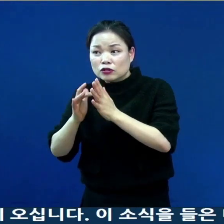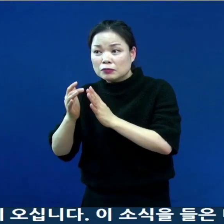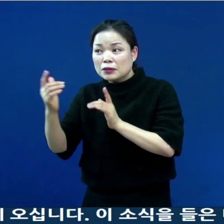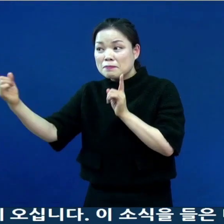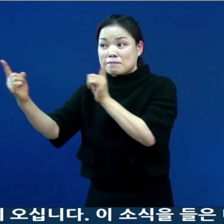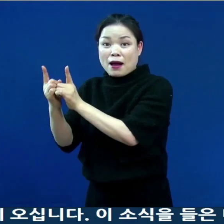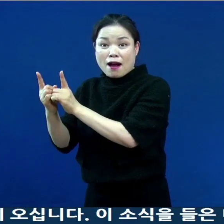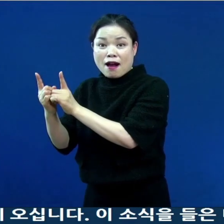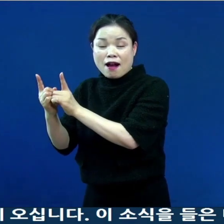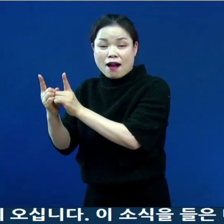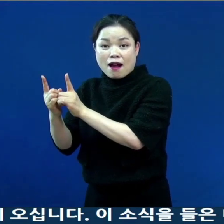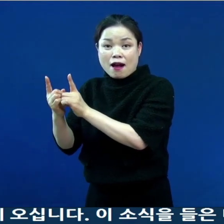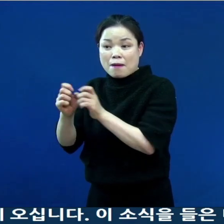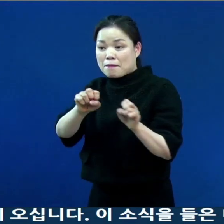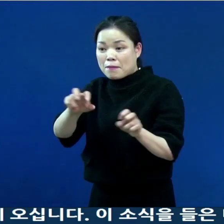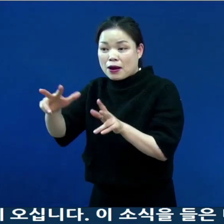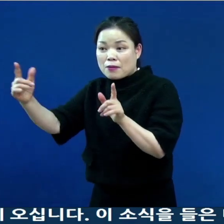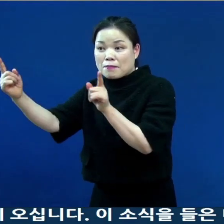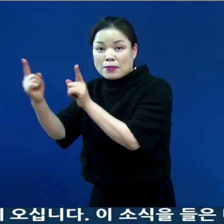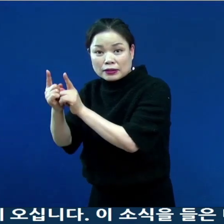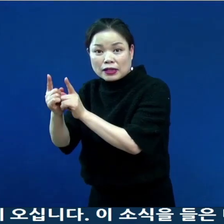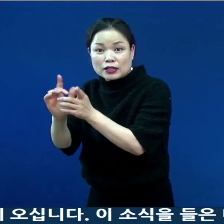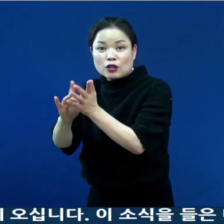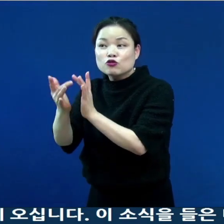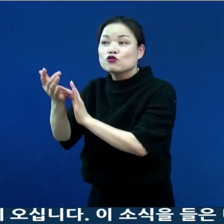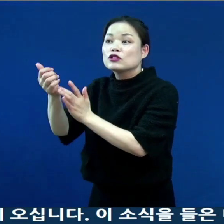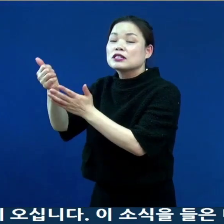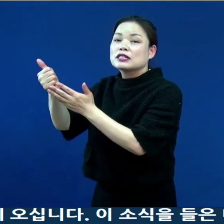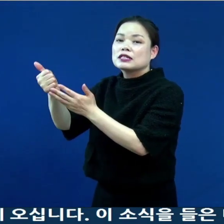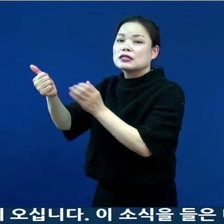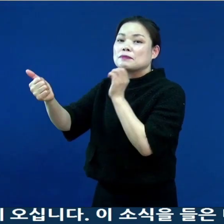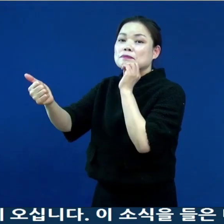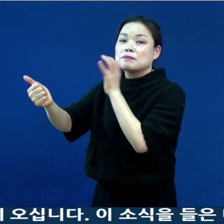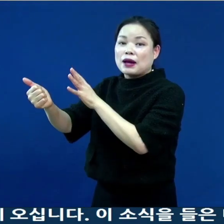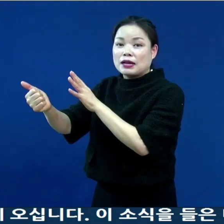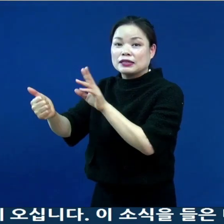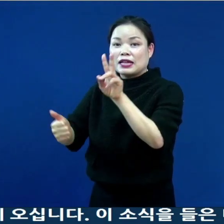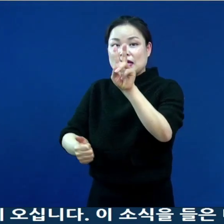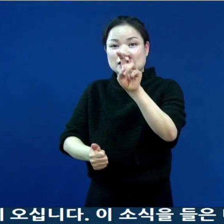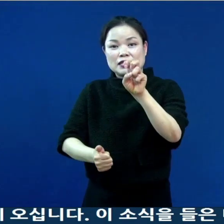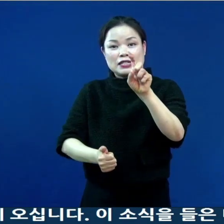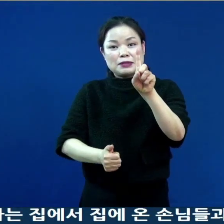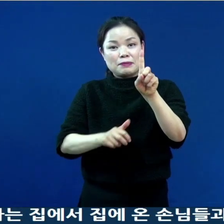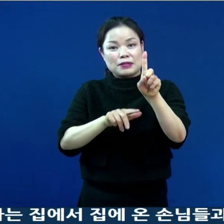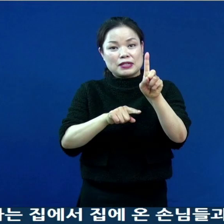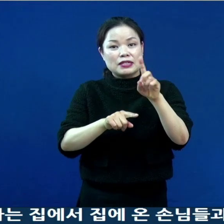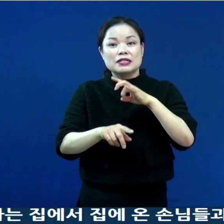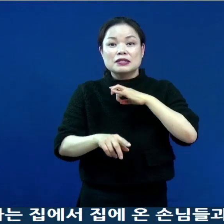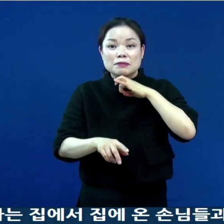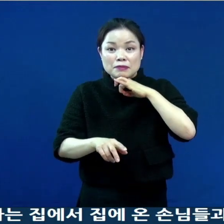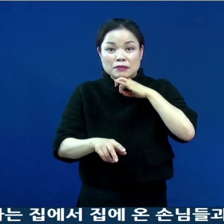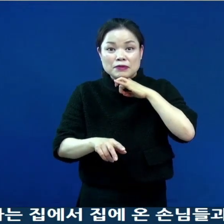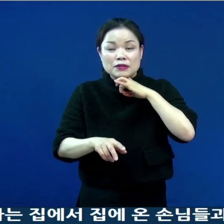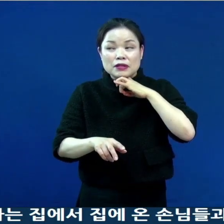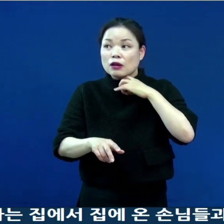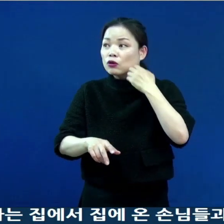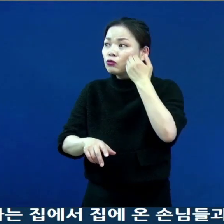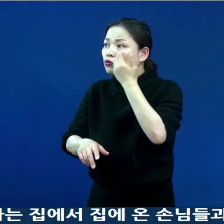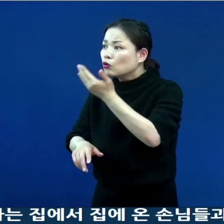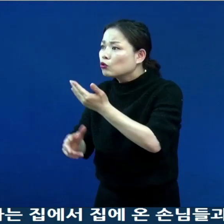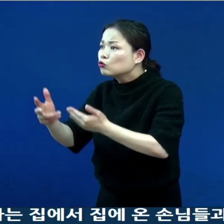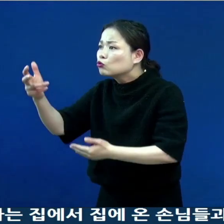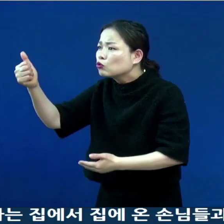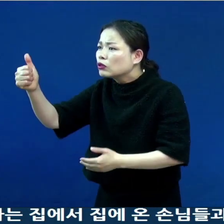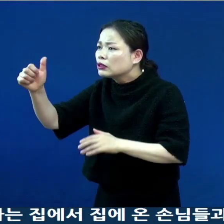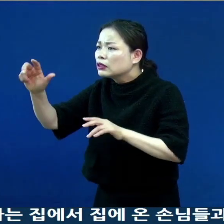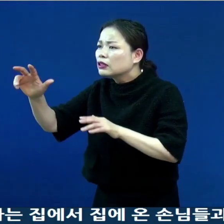달려갑니다. 예수님 만나자마자 예수님께 하는 말이 21절이에요. 마르다가 예수께 여짜오되